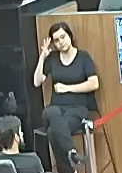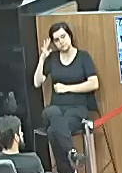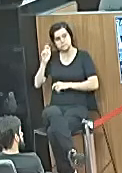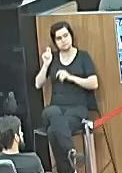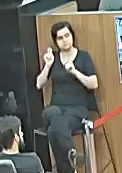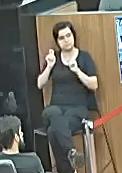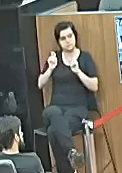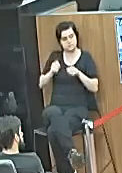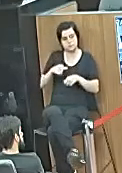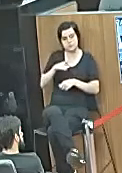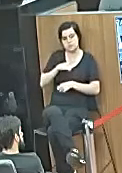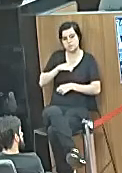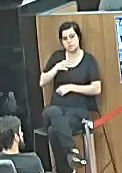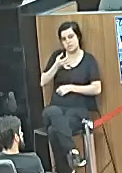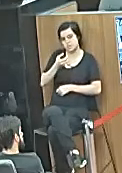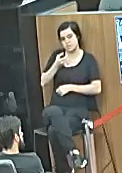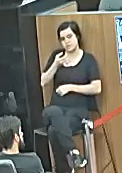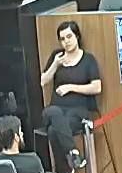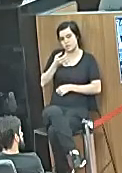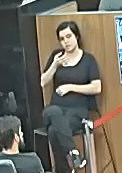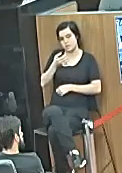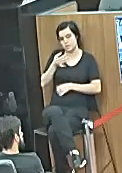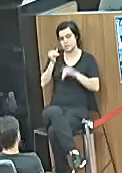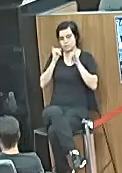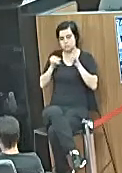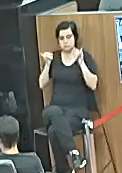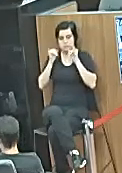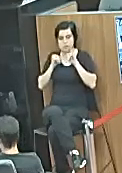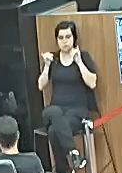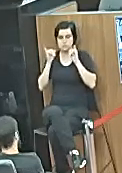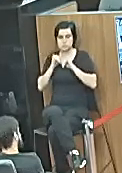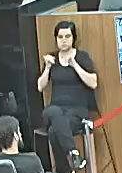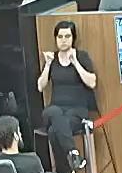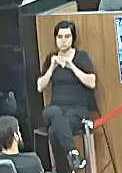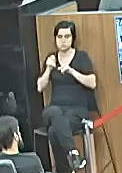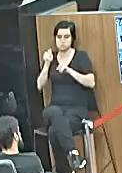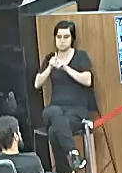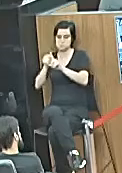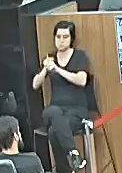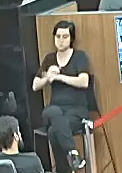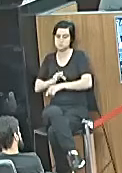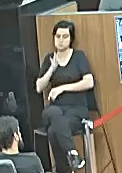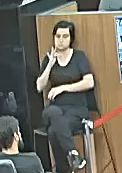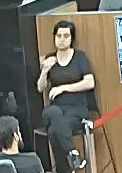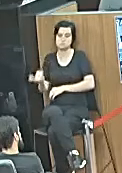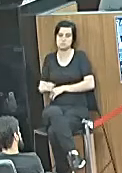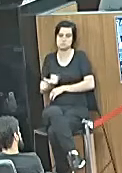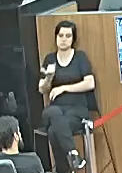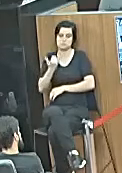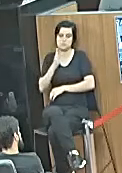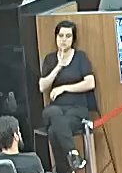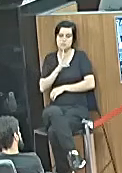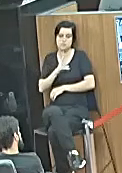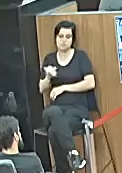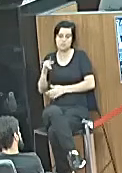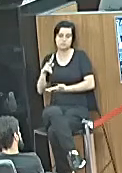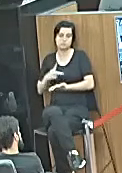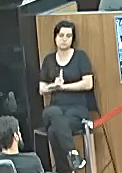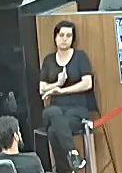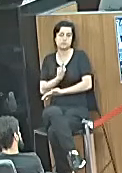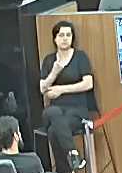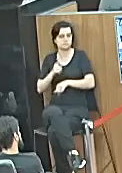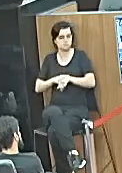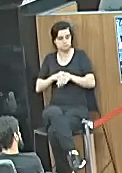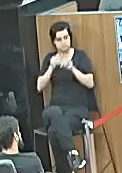ter boas notícias em relação a esta nomeação nos próximos meses aí acho que tudo dentro do seu tempo